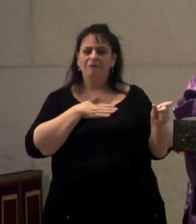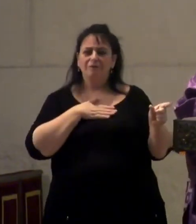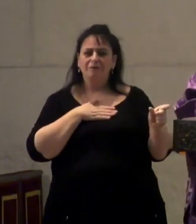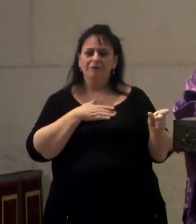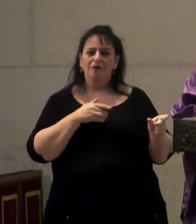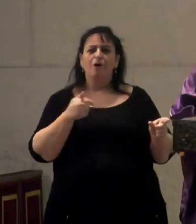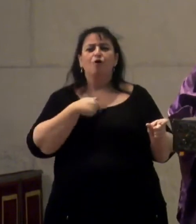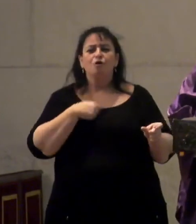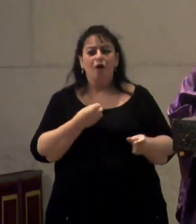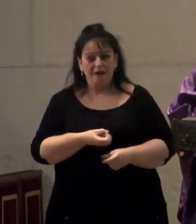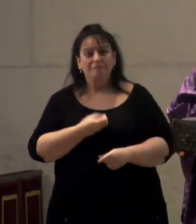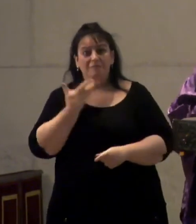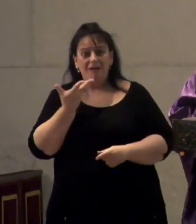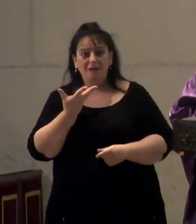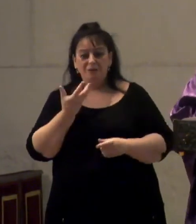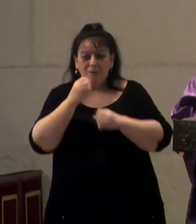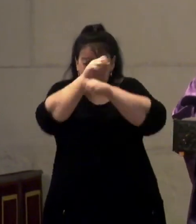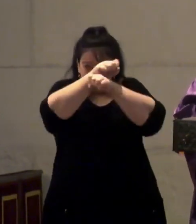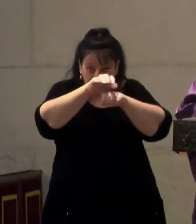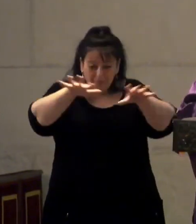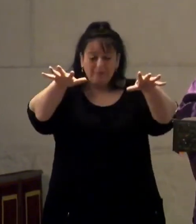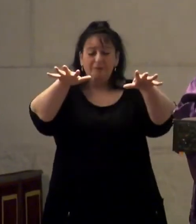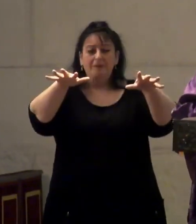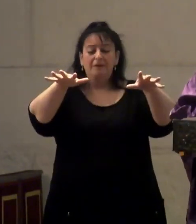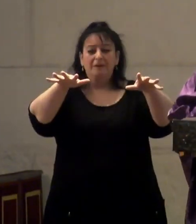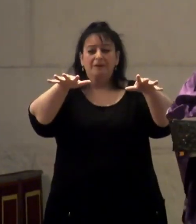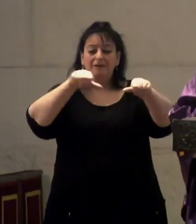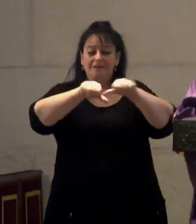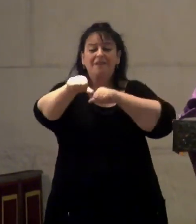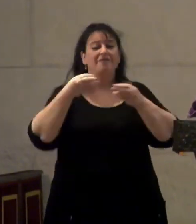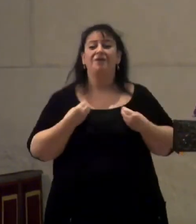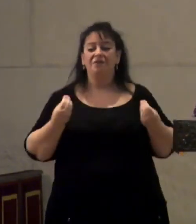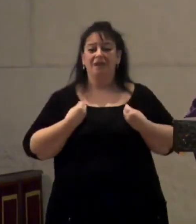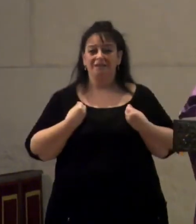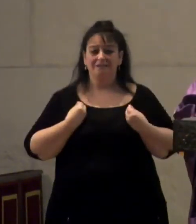Pondré mi espíritu sobre vosotros y viviréis.